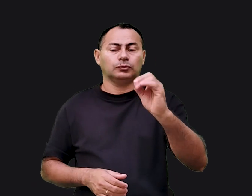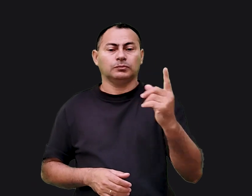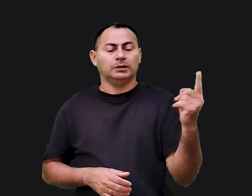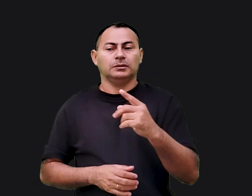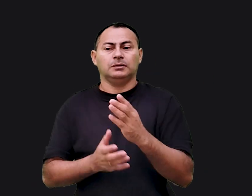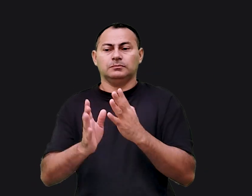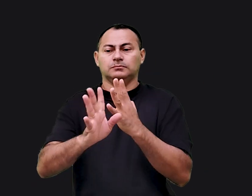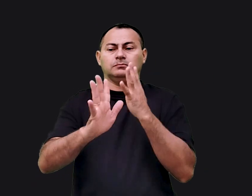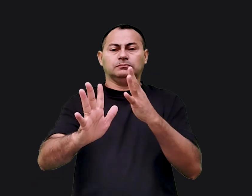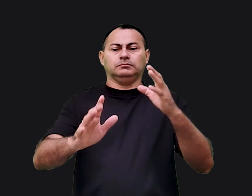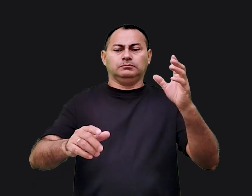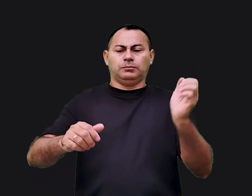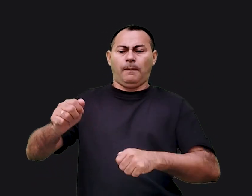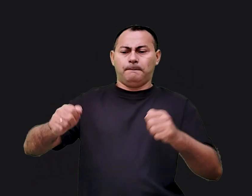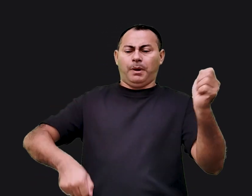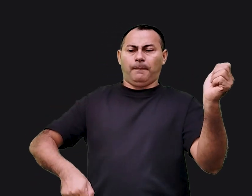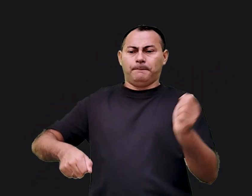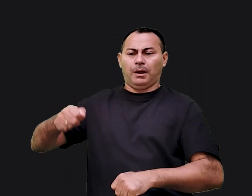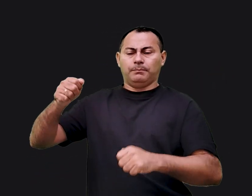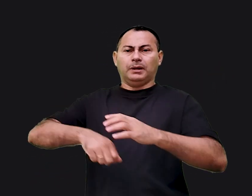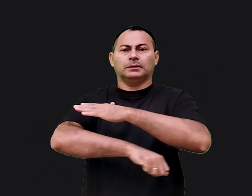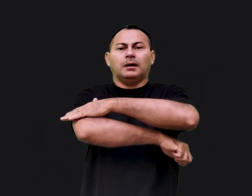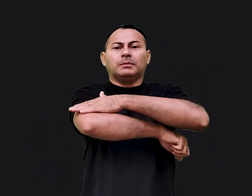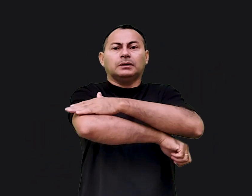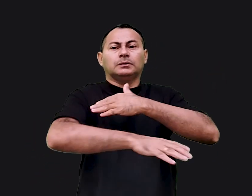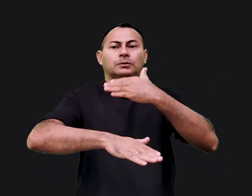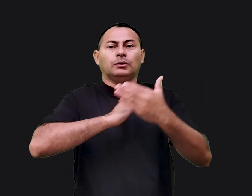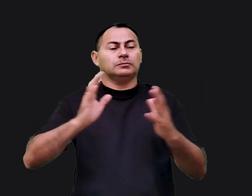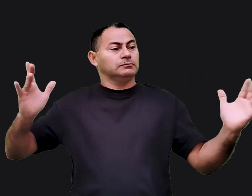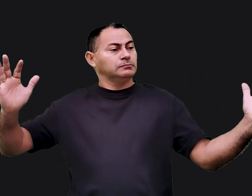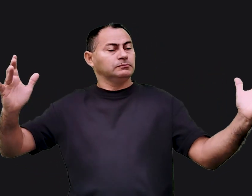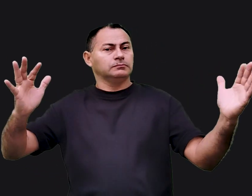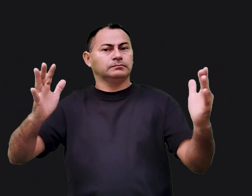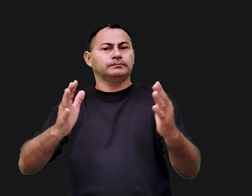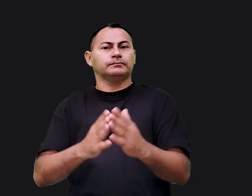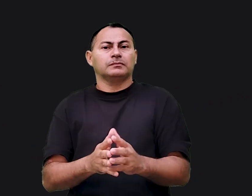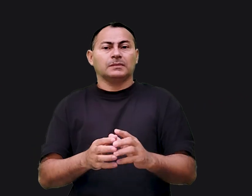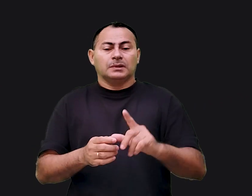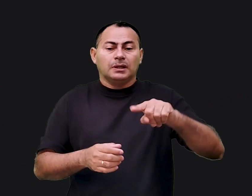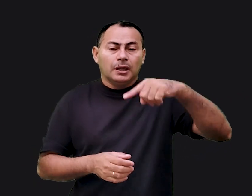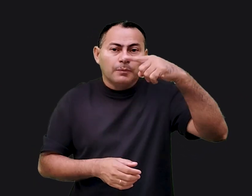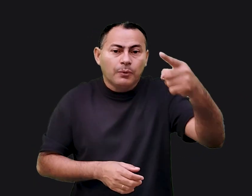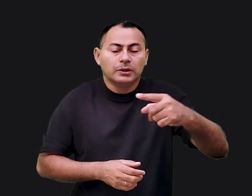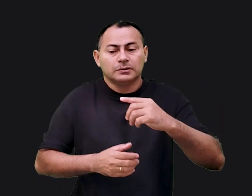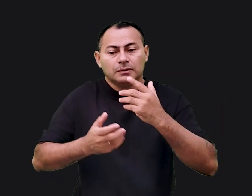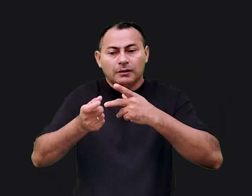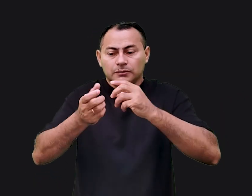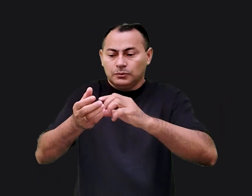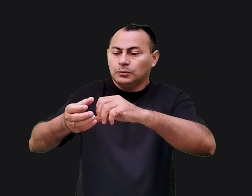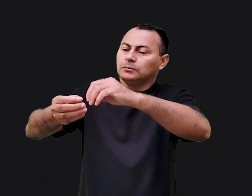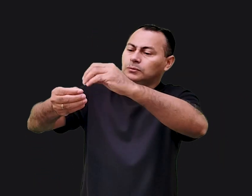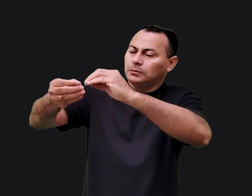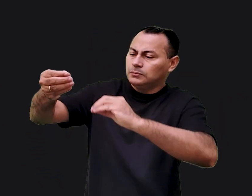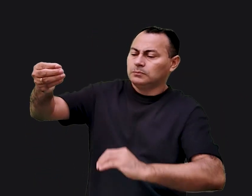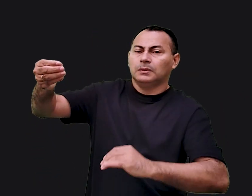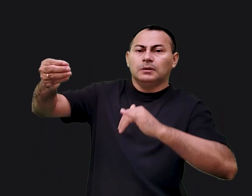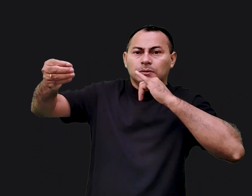ia de Vila em Vila batendo seu tambor nas praças até que todos se reunissem a seguir ele desenrolava seu rolo e fazia o anúncio do